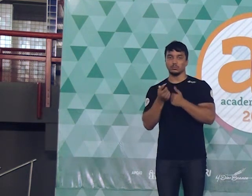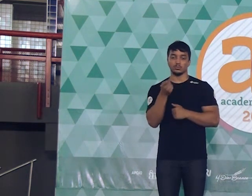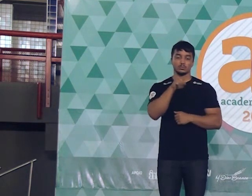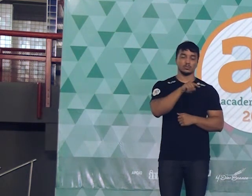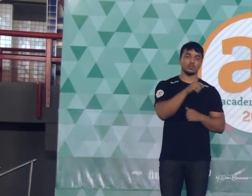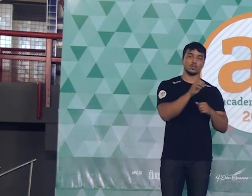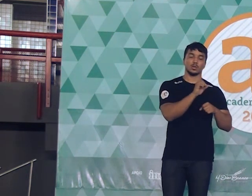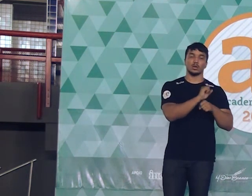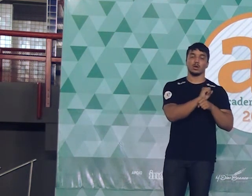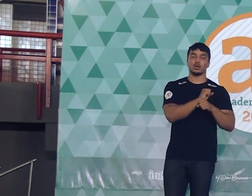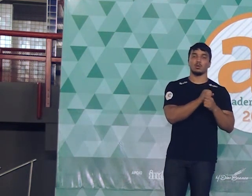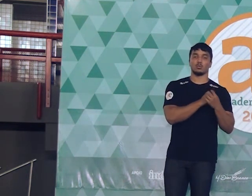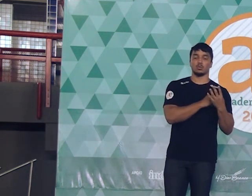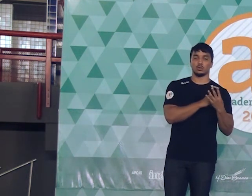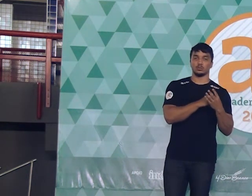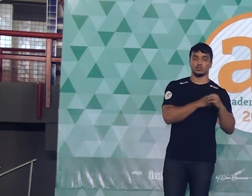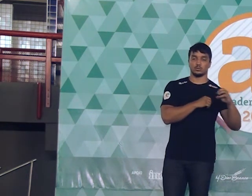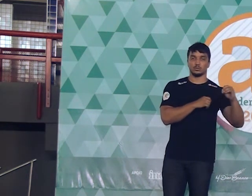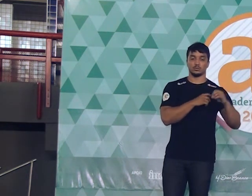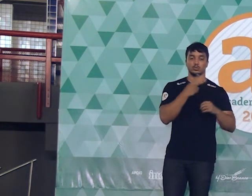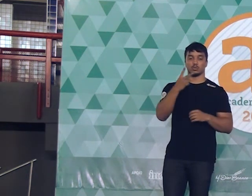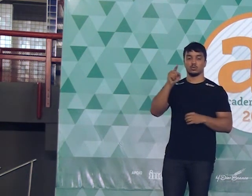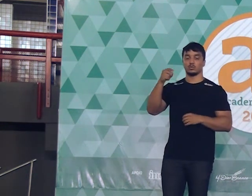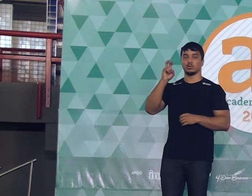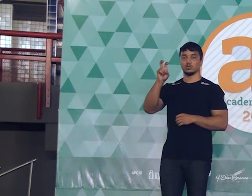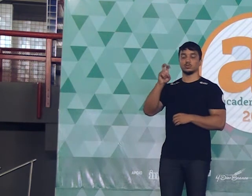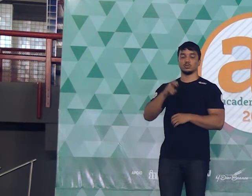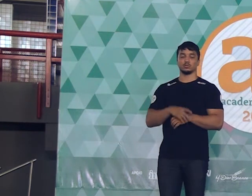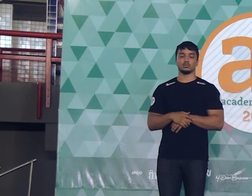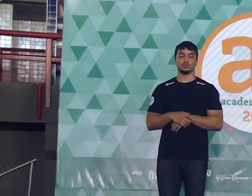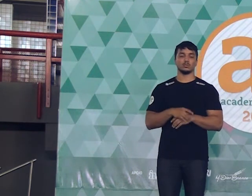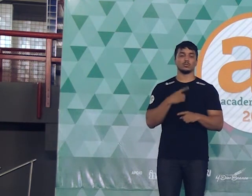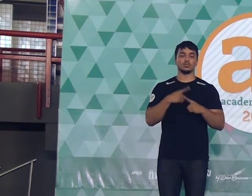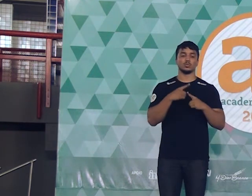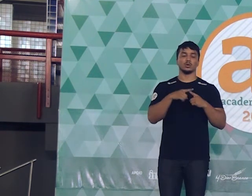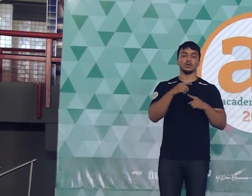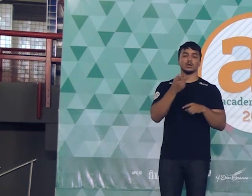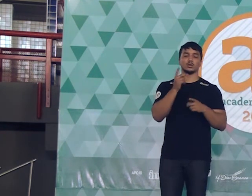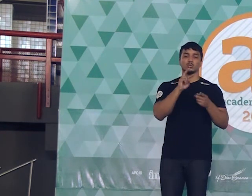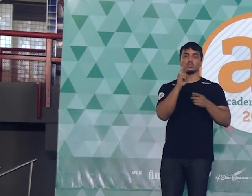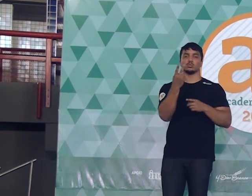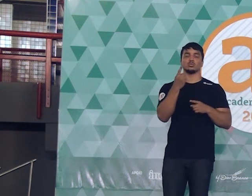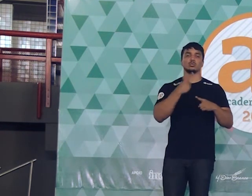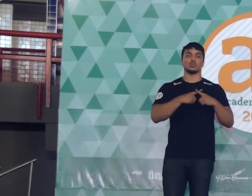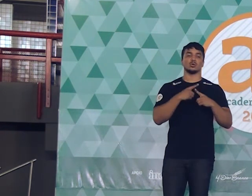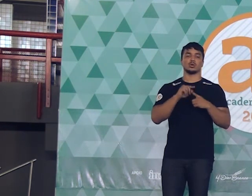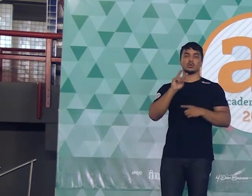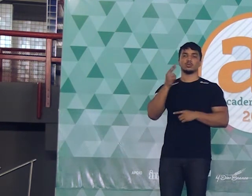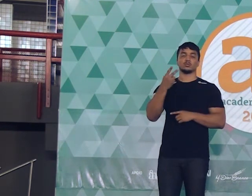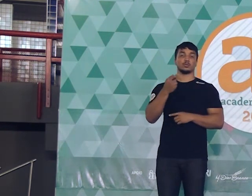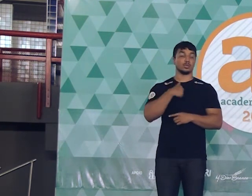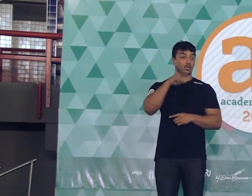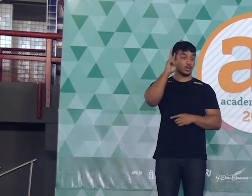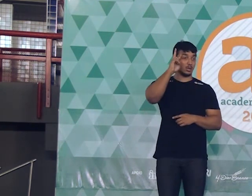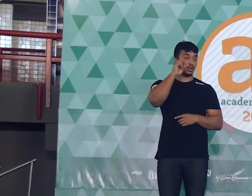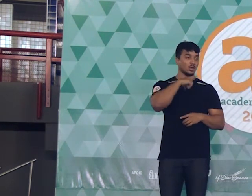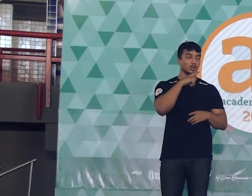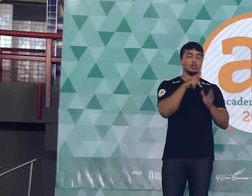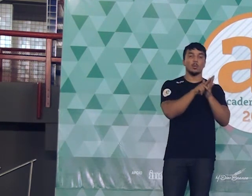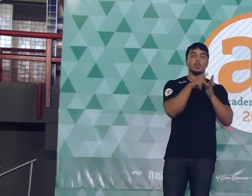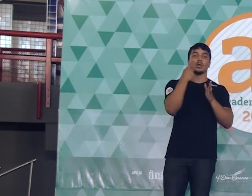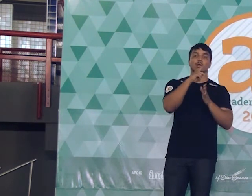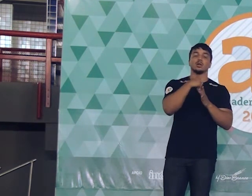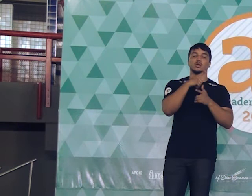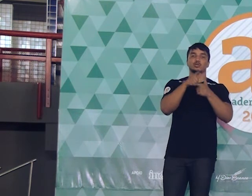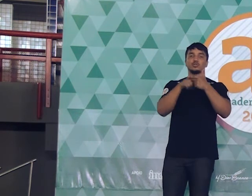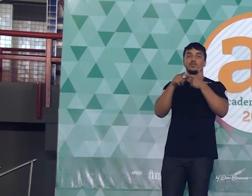400 dos carros, 2,5. Professor, e por que está invertido aí? Eu usei aquela propriedade da divisão